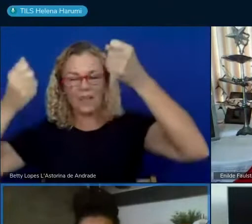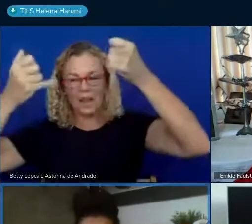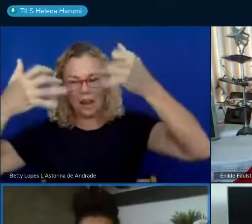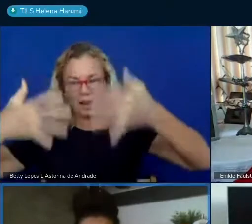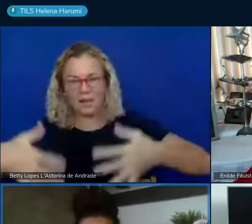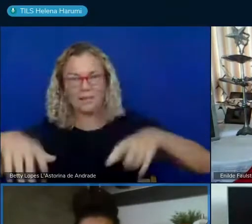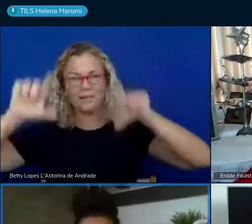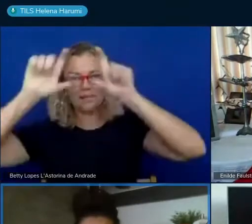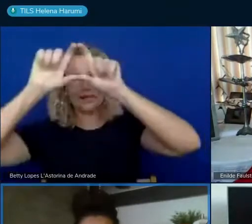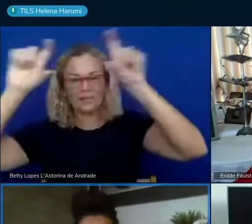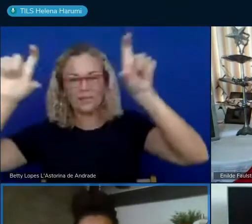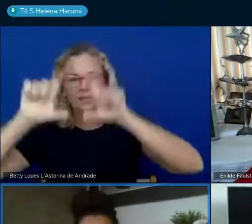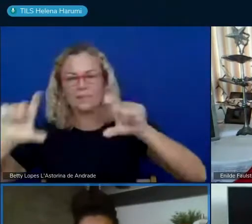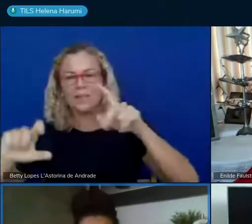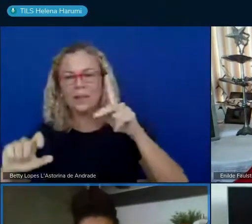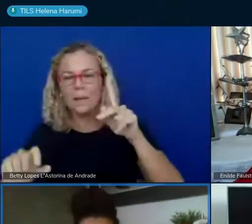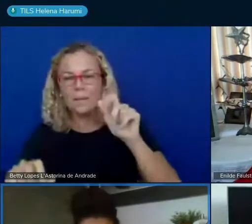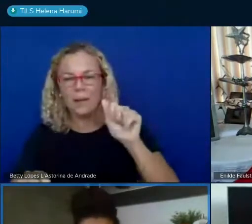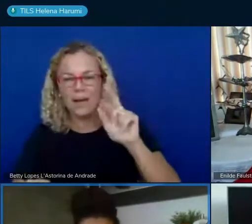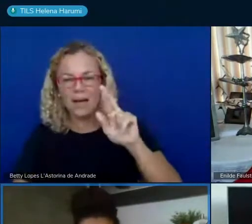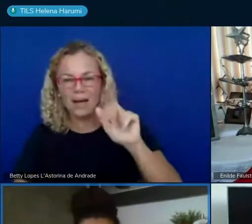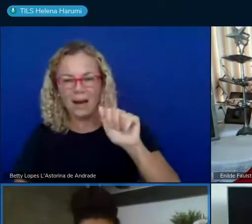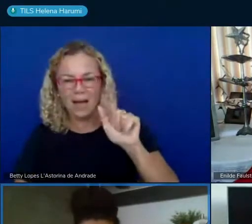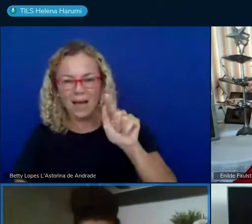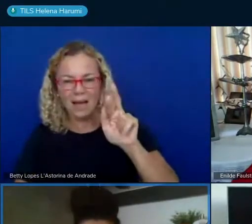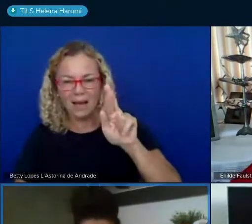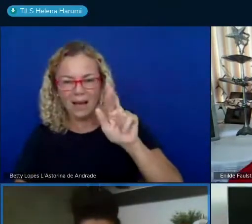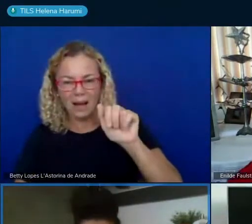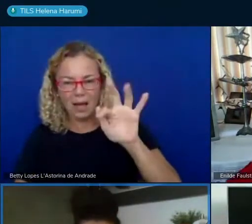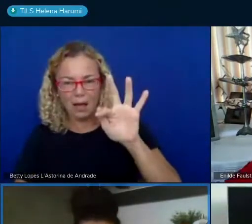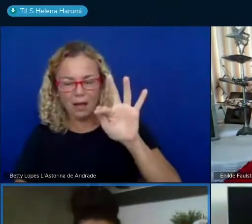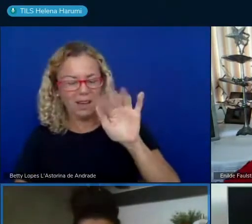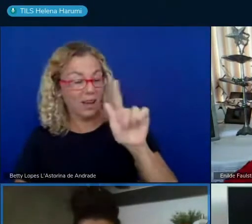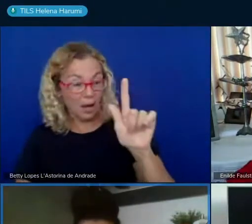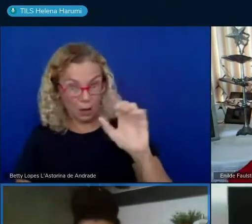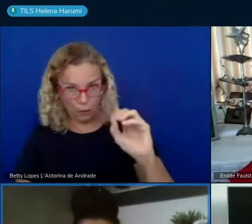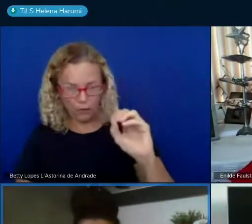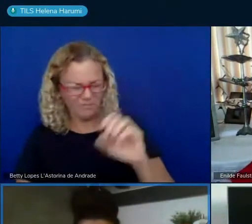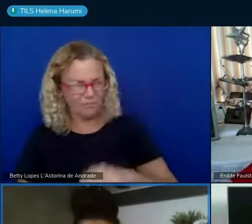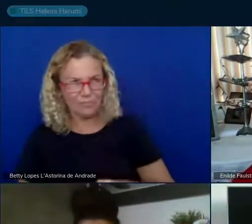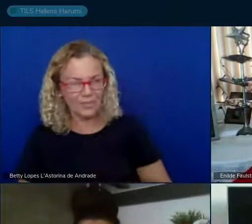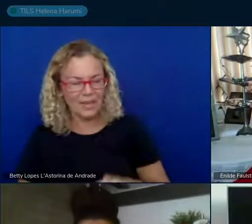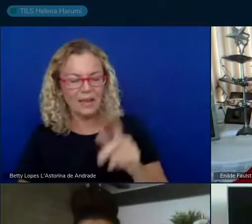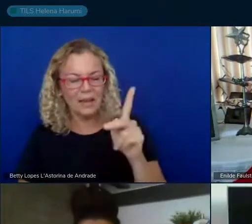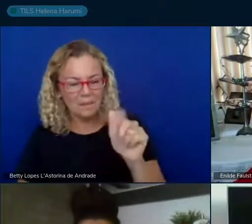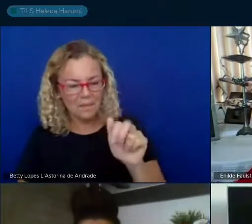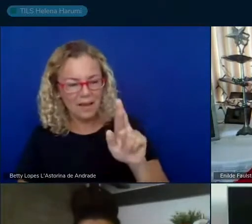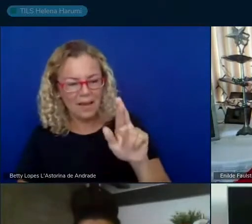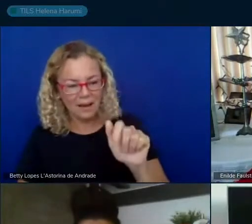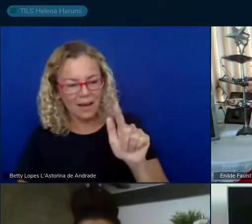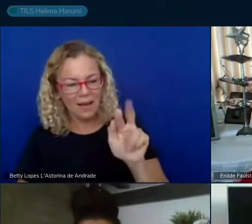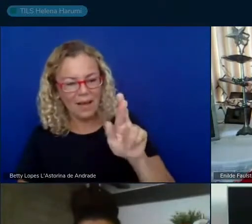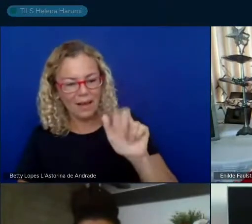Isso, exatamente. Você apresenta alguns parágrafos,